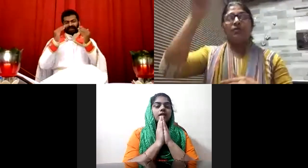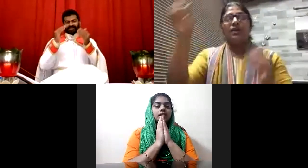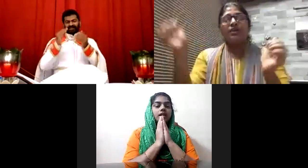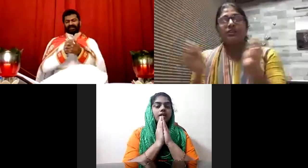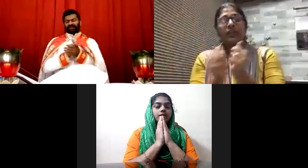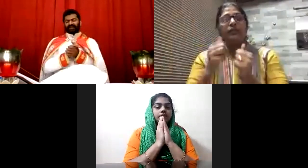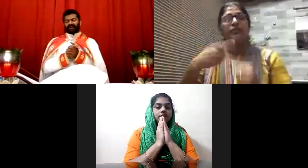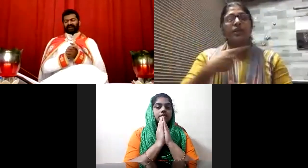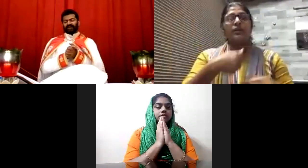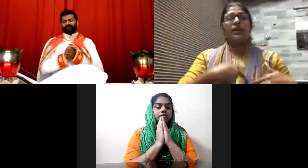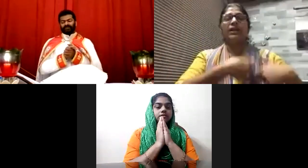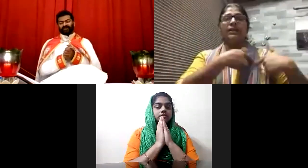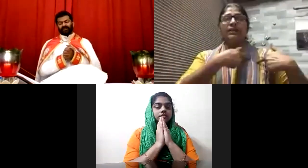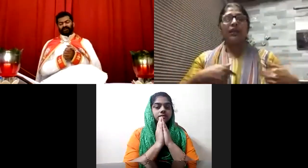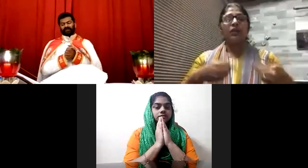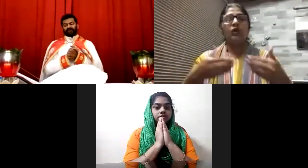അവിടുത്തെ സന്നിധിയിൽ